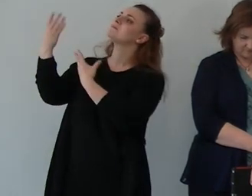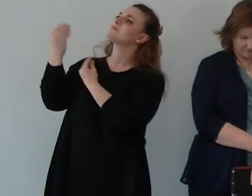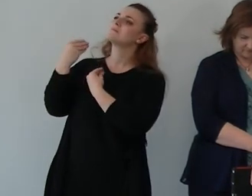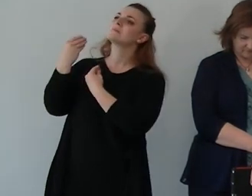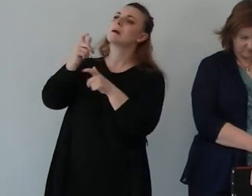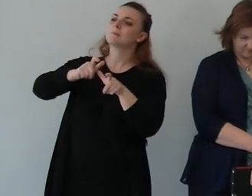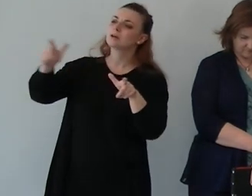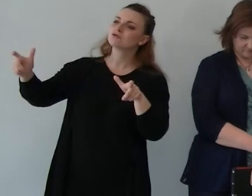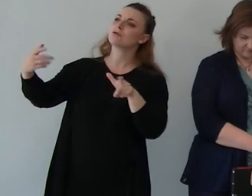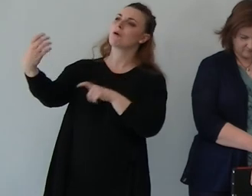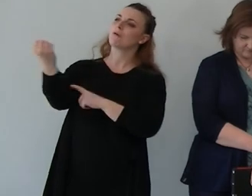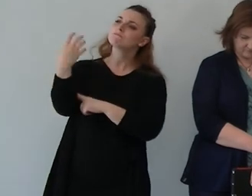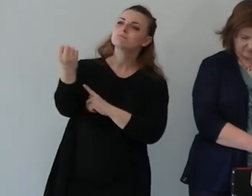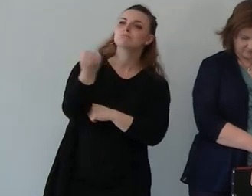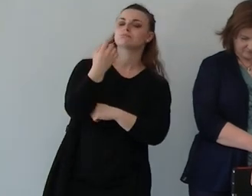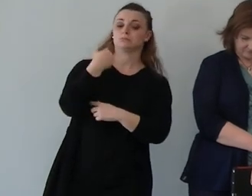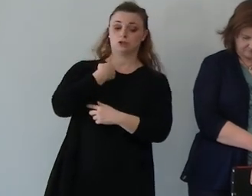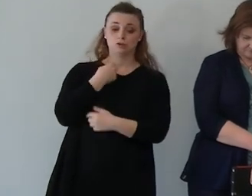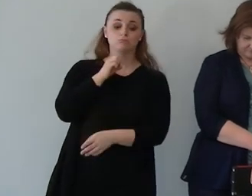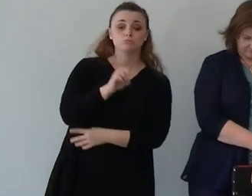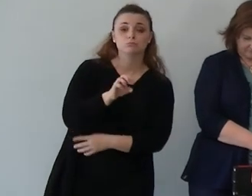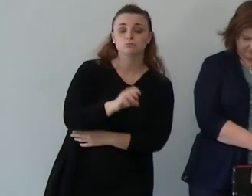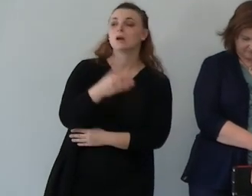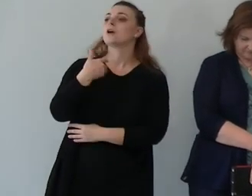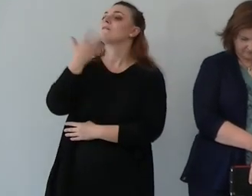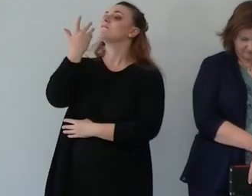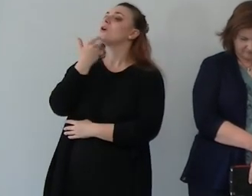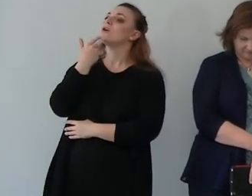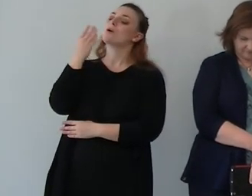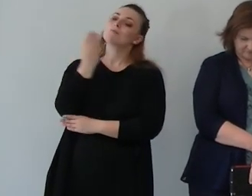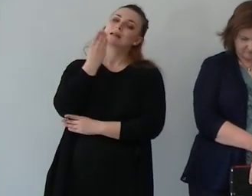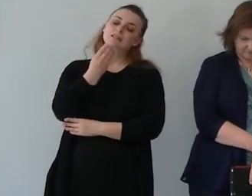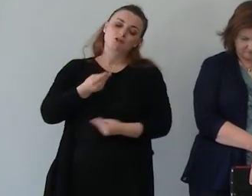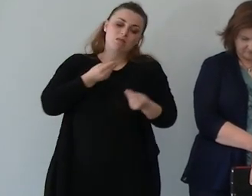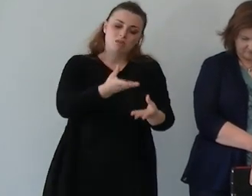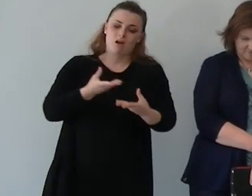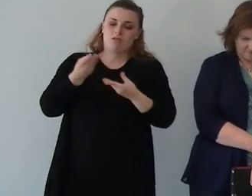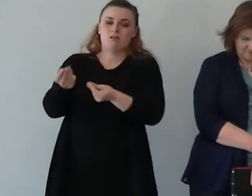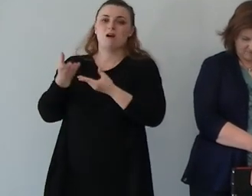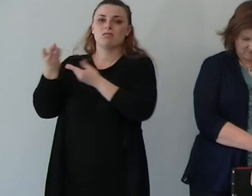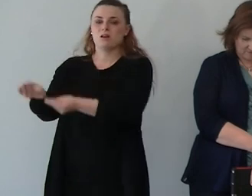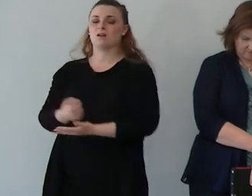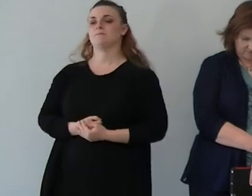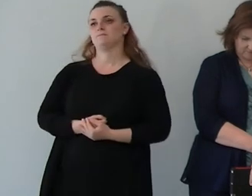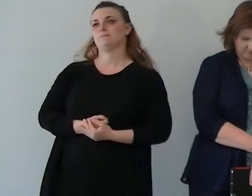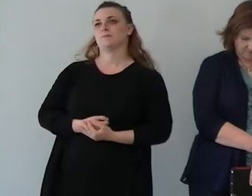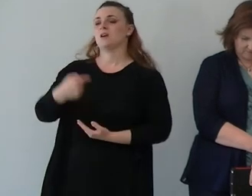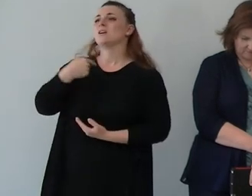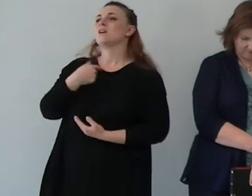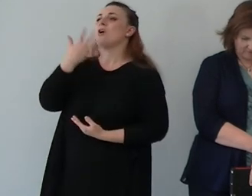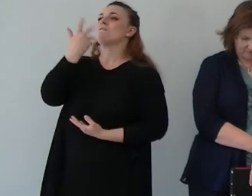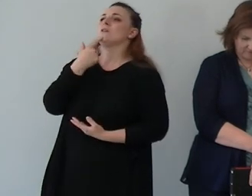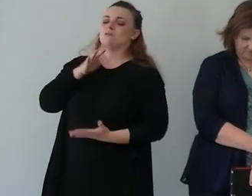Io le benedico una per una. Ma io Signore voglio essere, voglio diventare il Paolo.